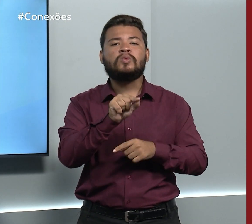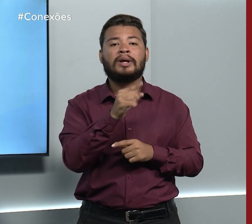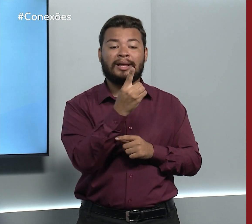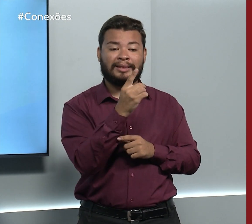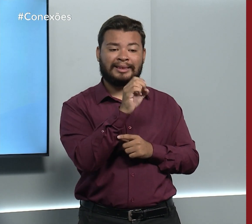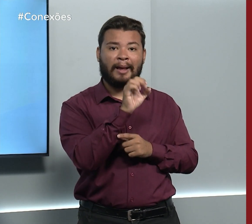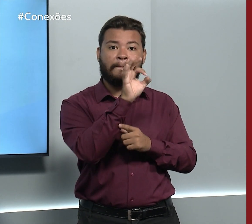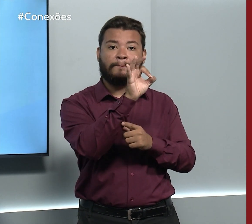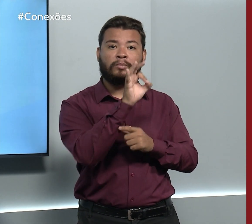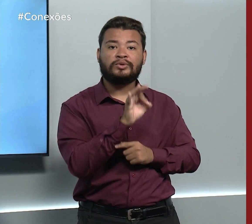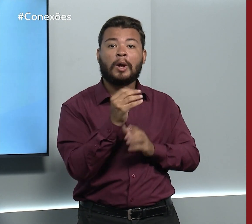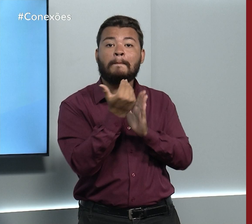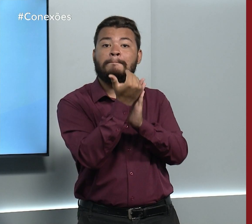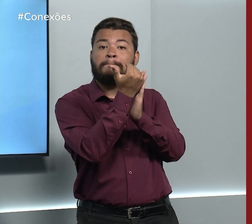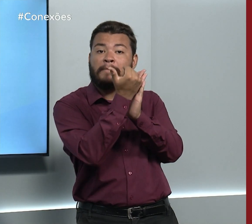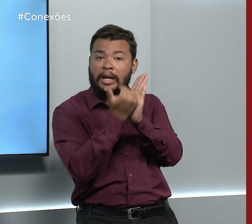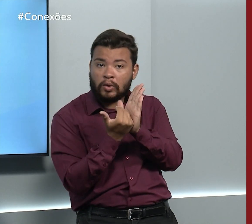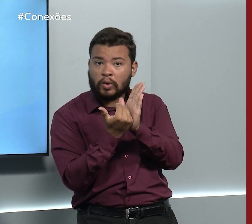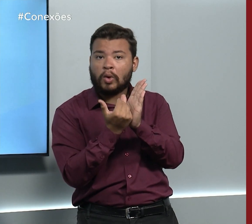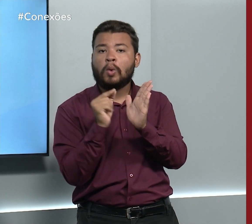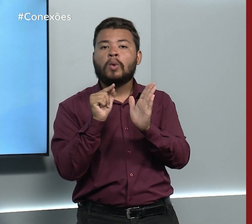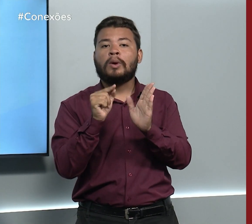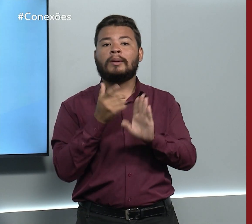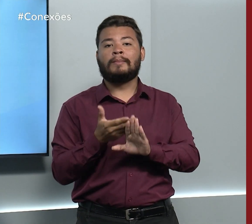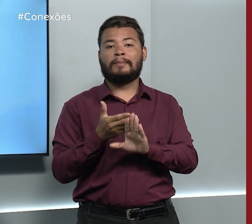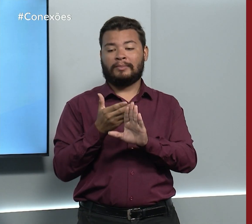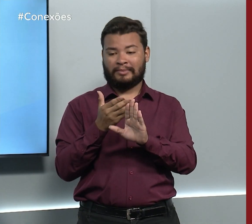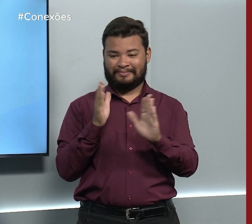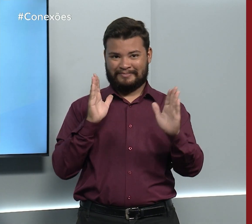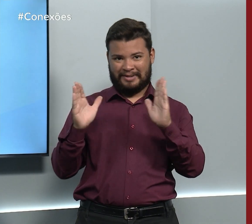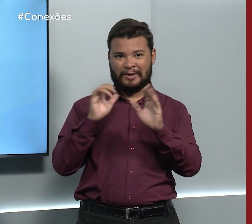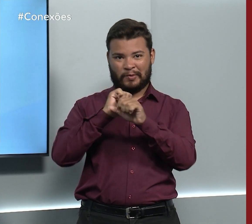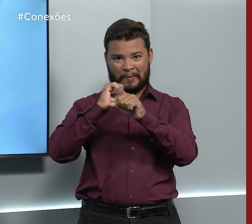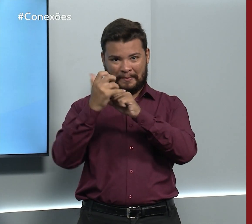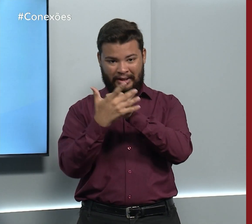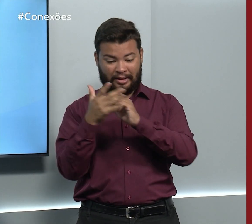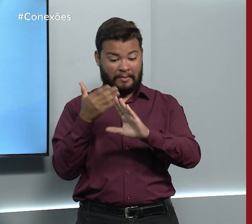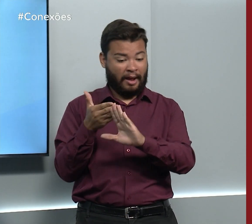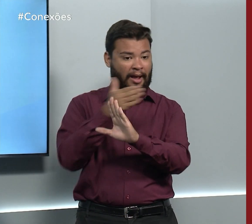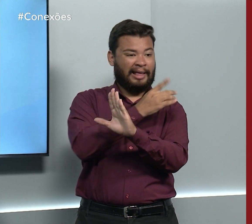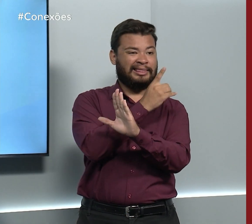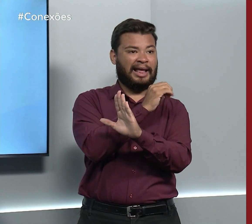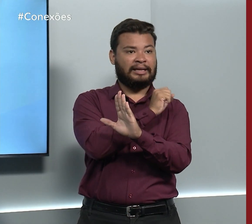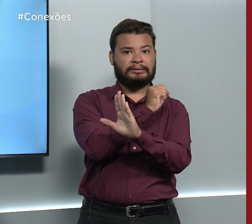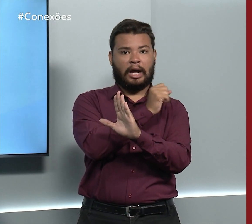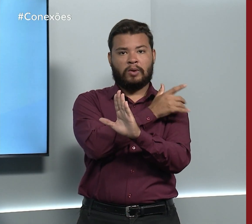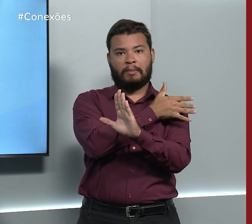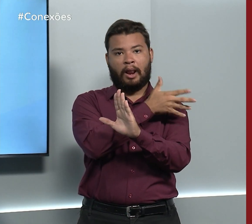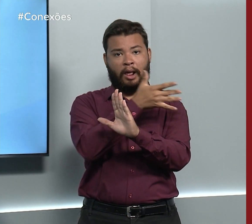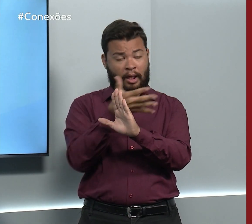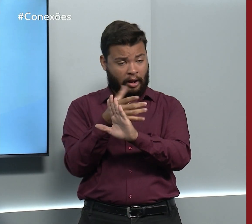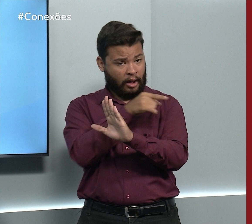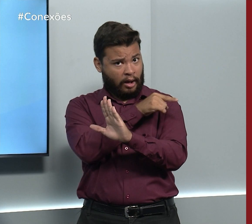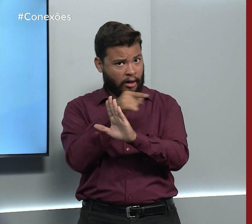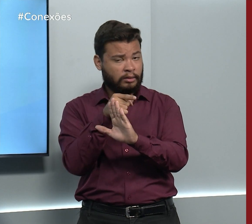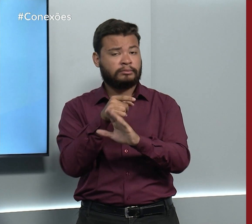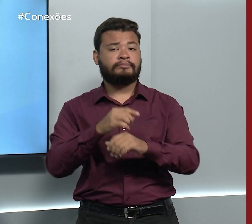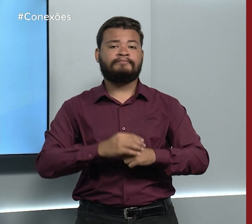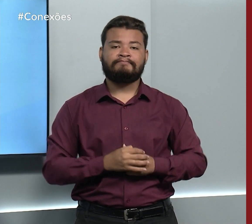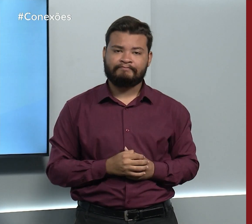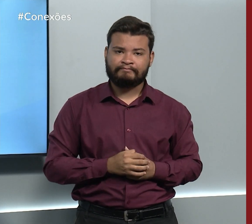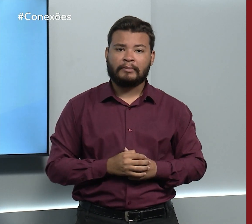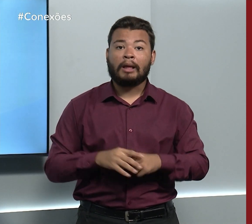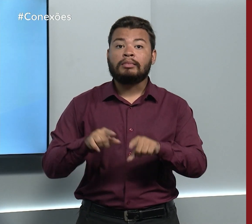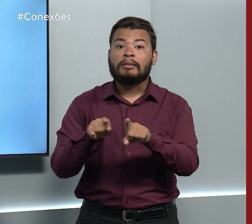10% menor do que a média da década anterior à pandemia de Covid-19. O IBGE